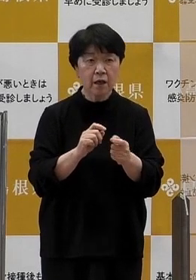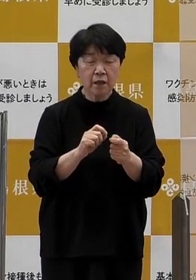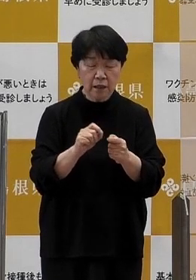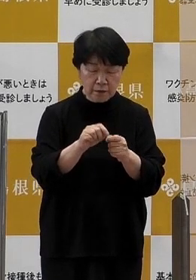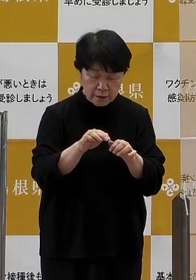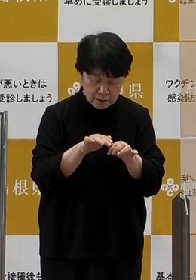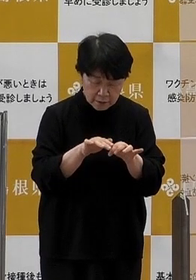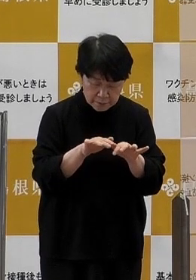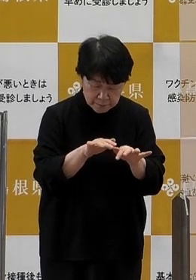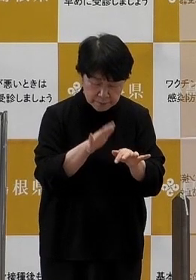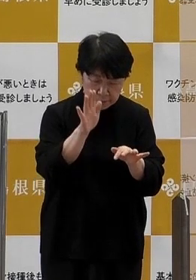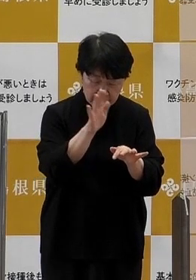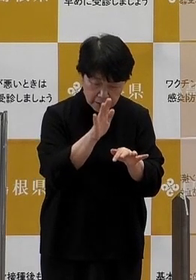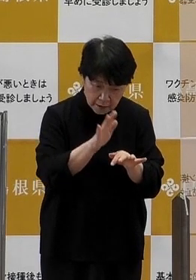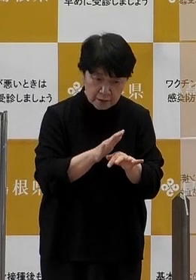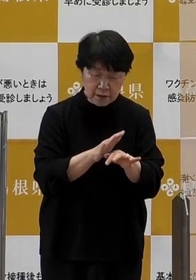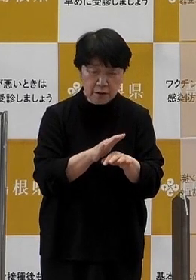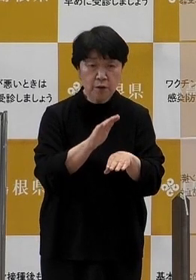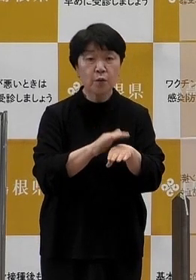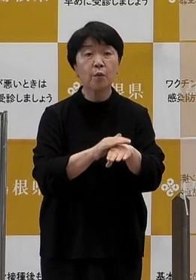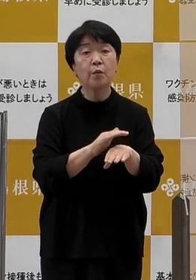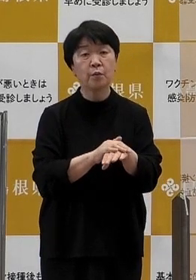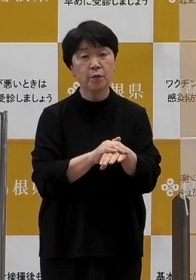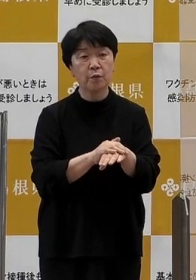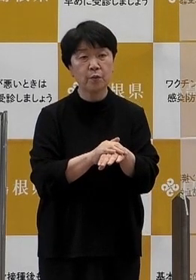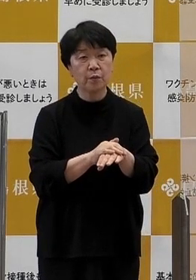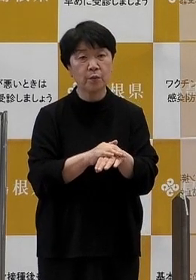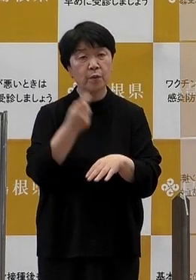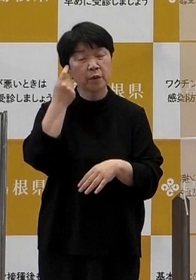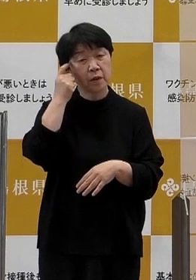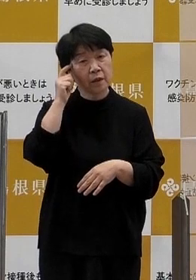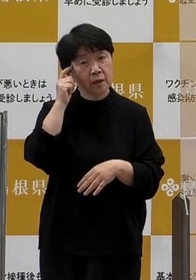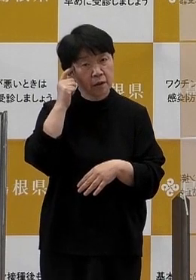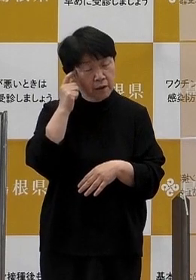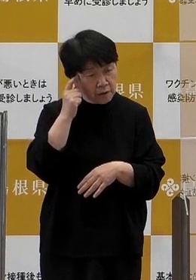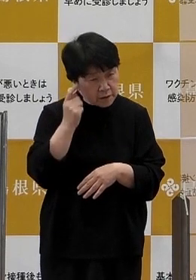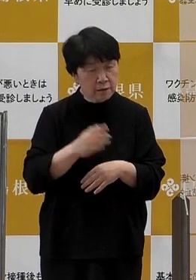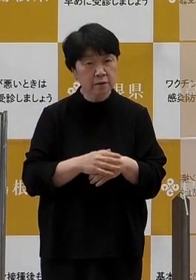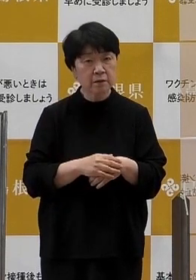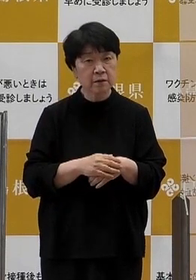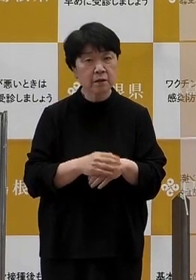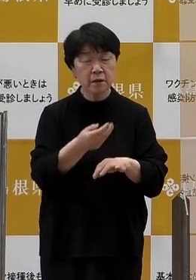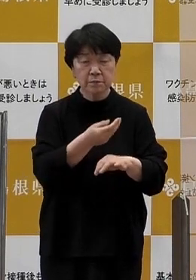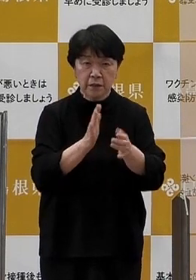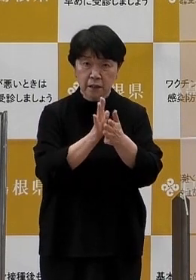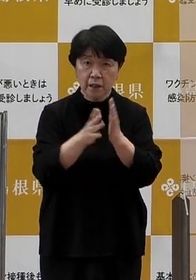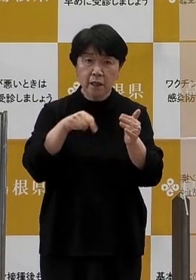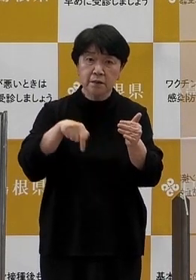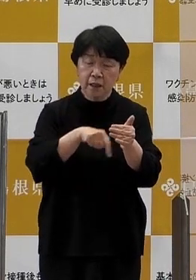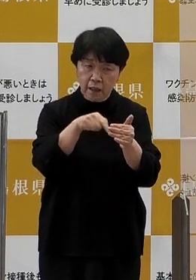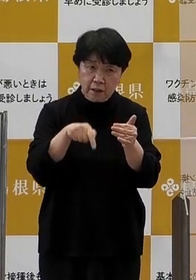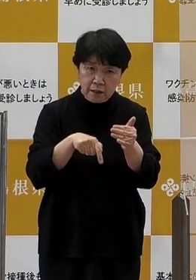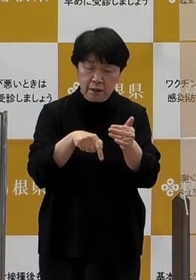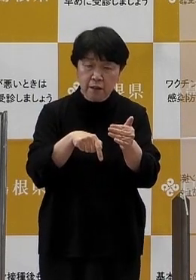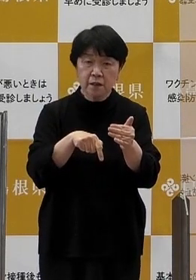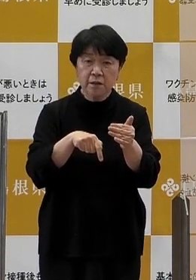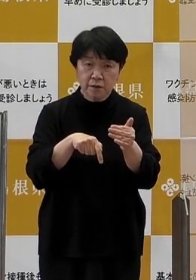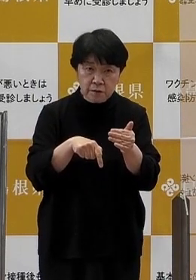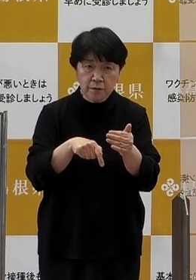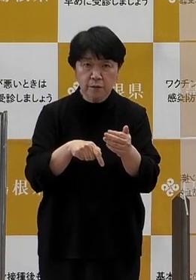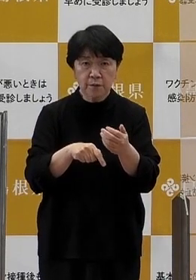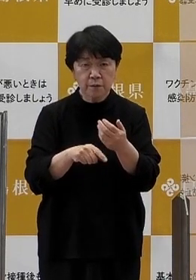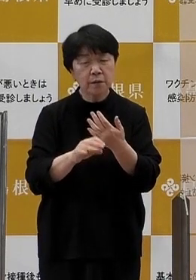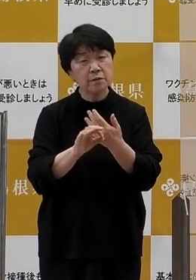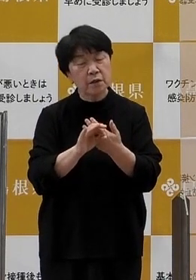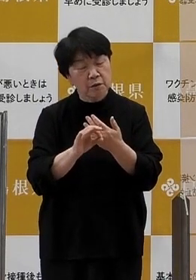と、で そしてまあの県内の数字を抑えていけば、まあ、県外往来自体を許容